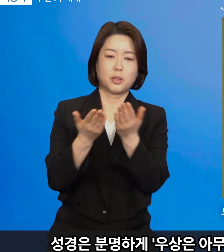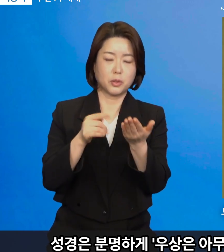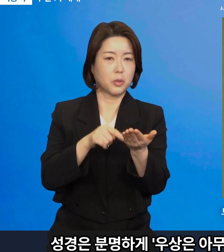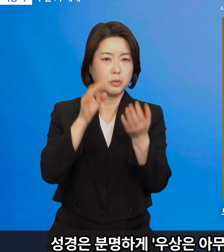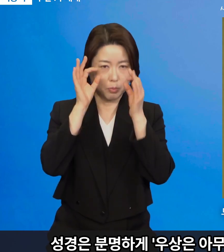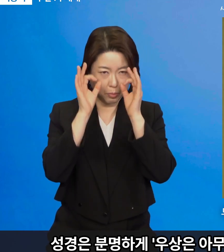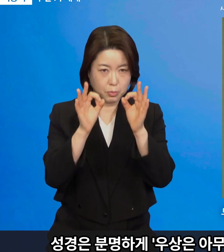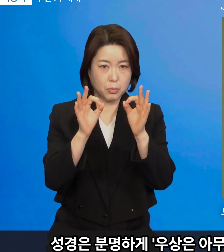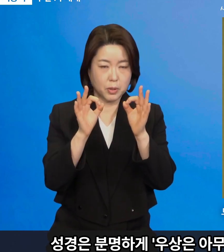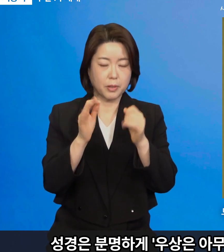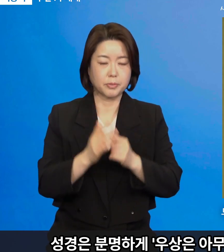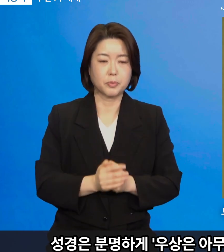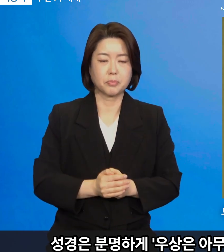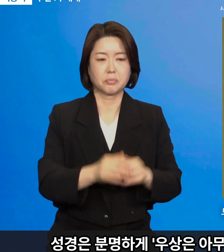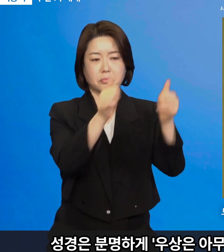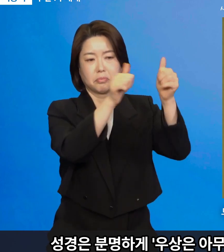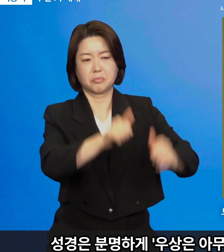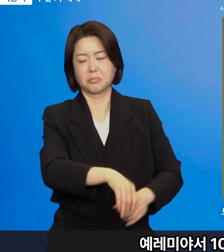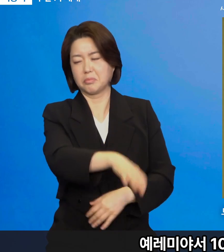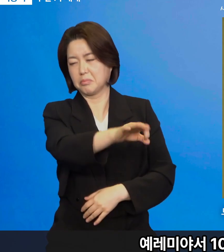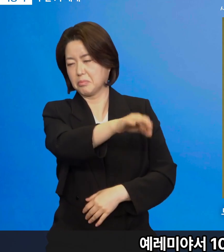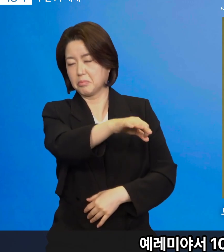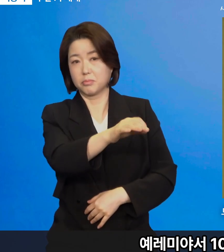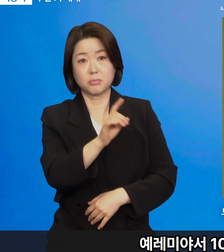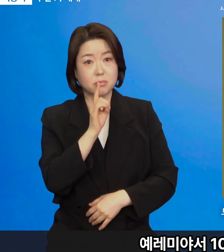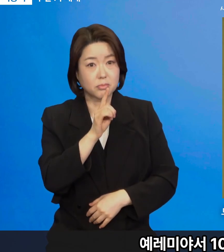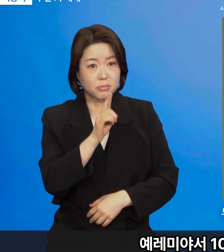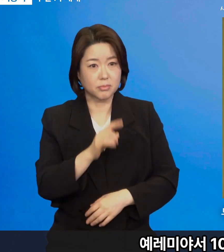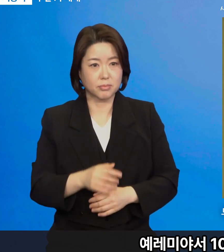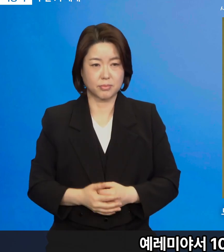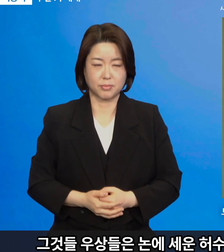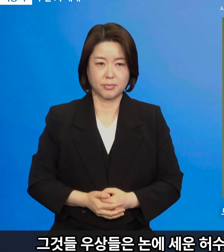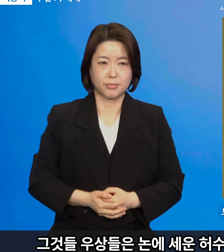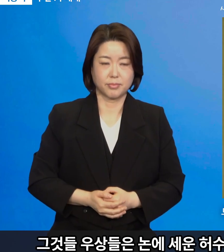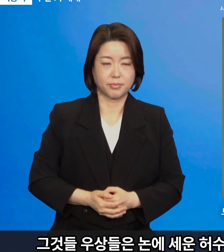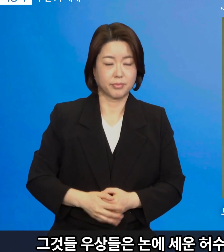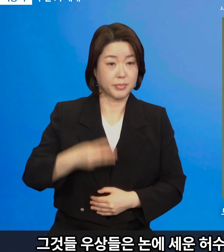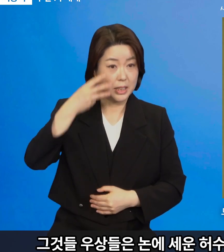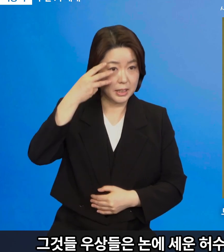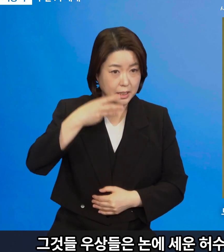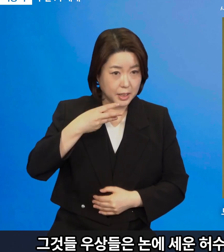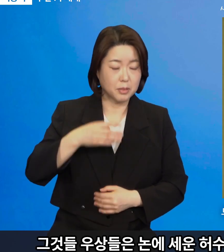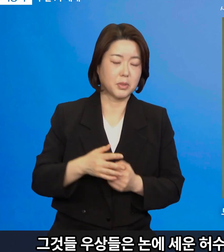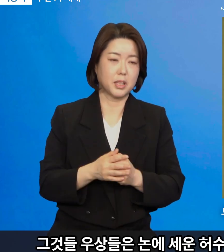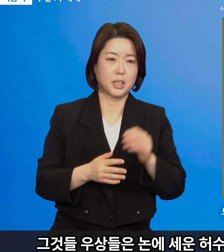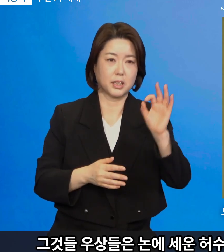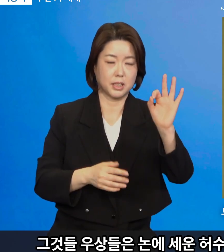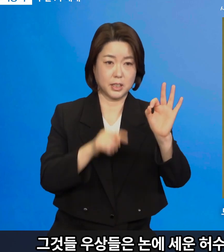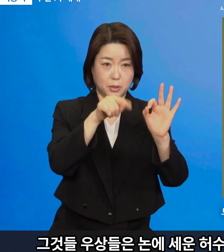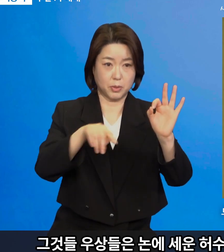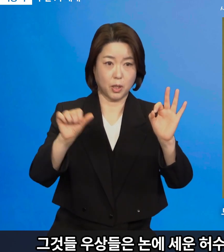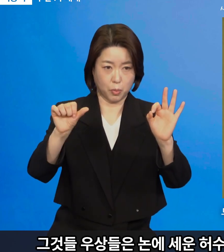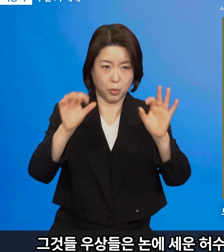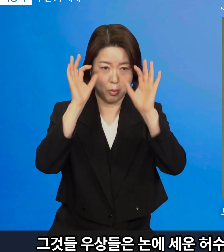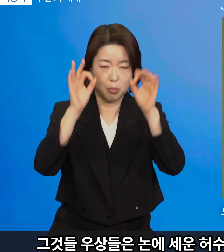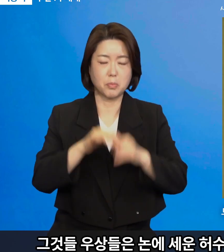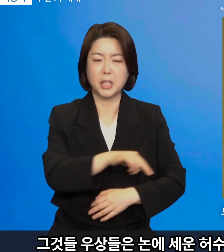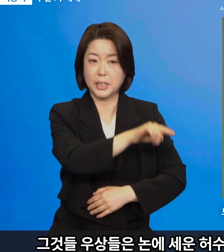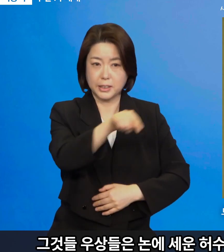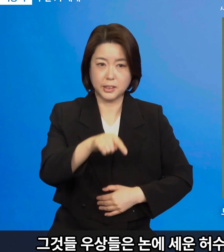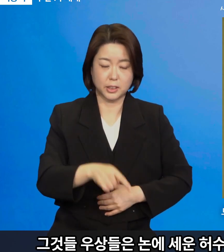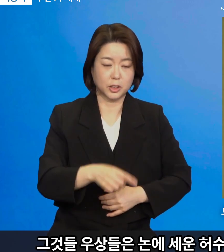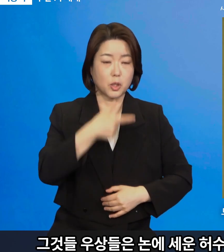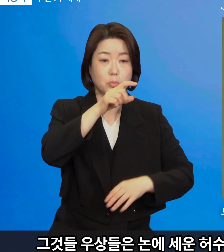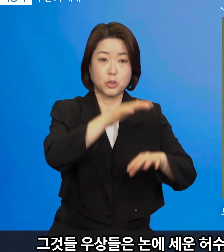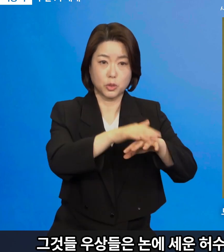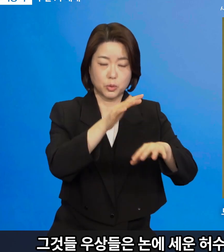우상은 아무것도 아니다라고 얘기를 하죠. 예레미야서 10장 5절 말씀에 그것들, 우상들은 논에 세운 허수아비와